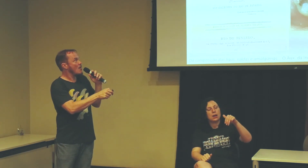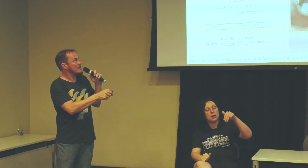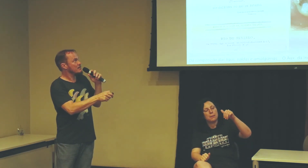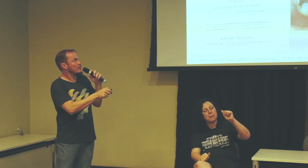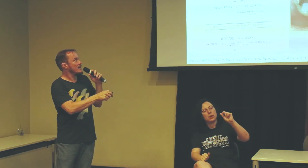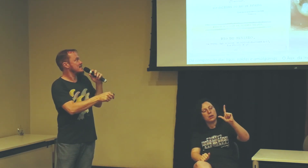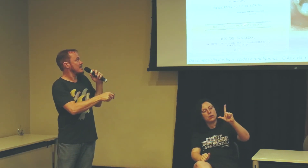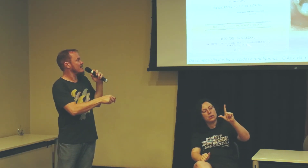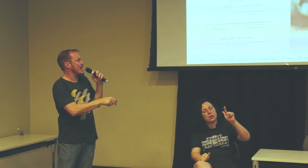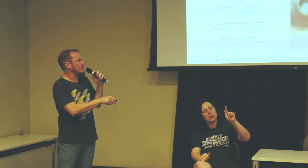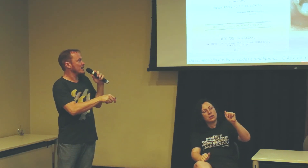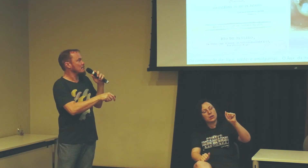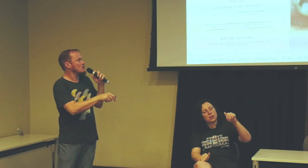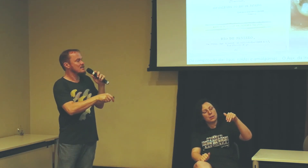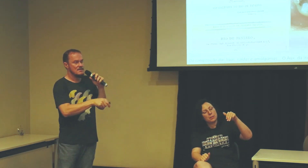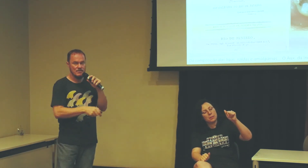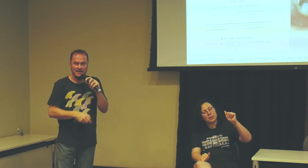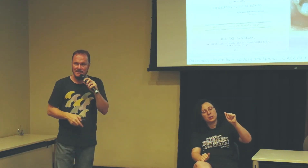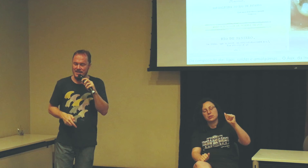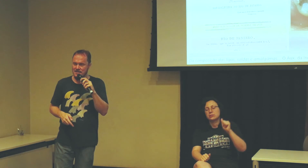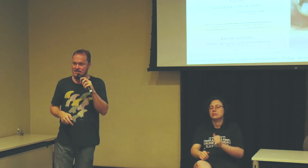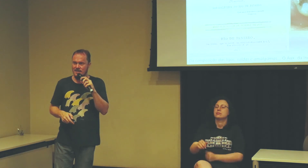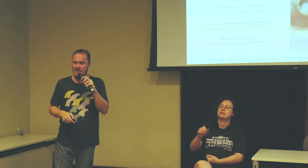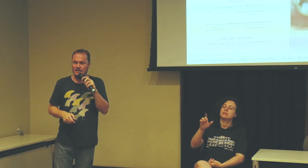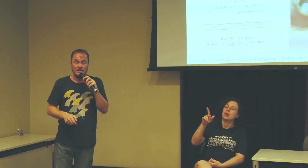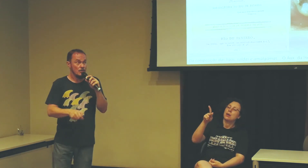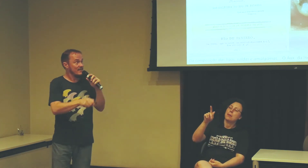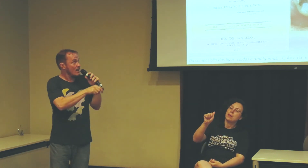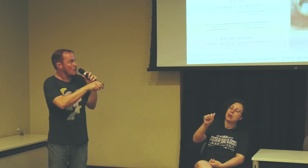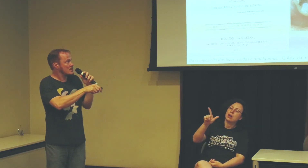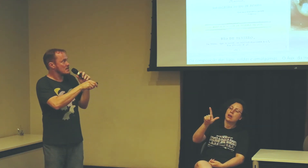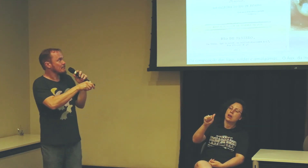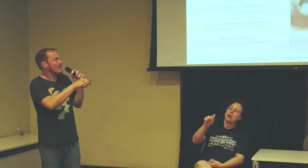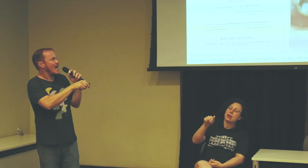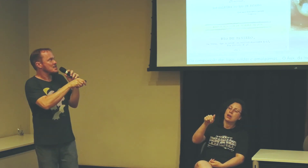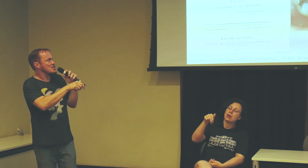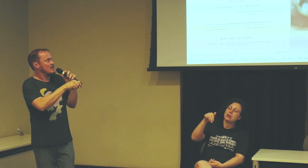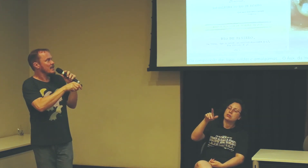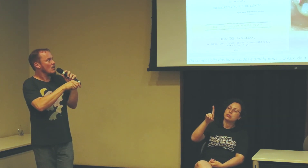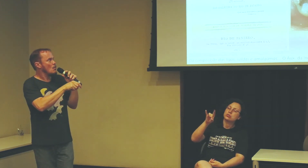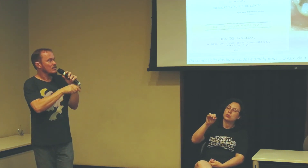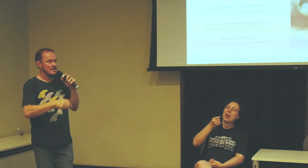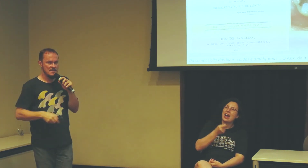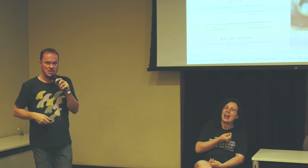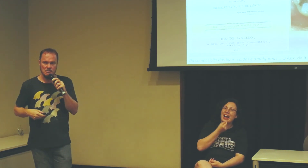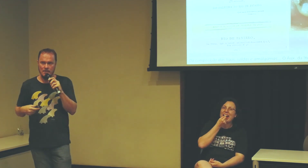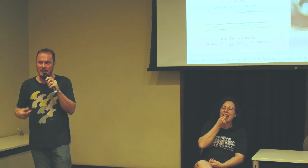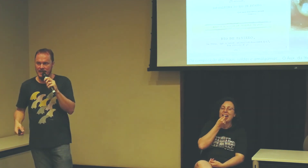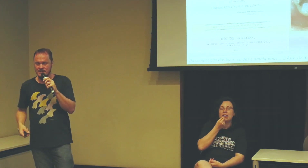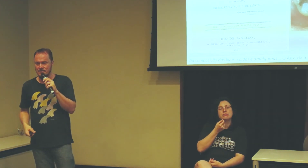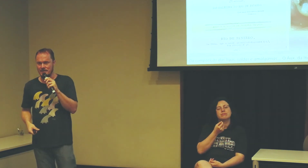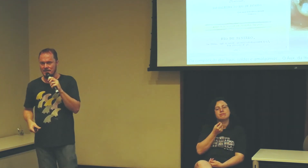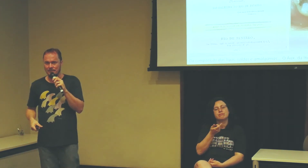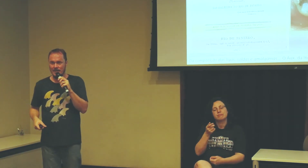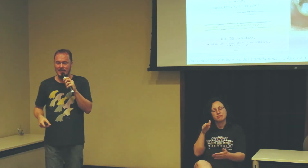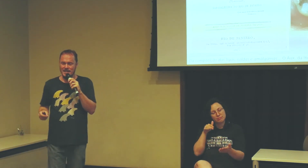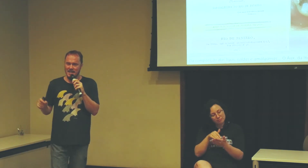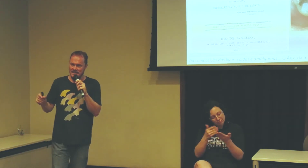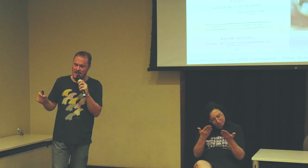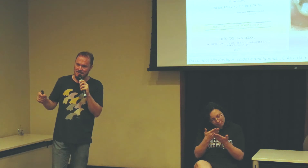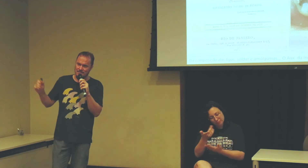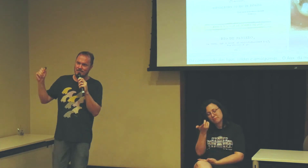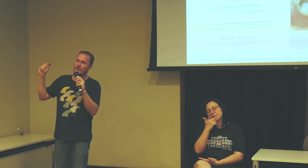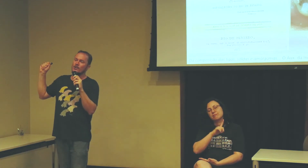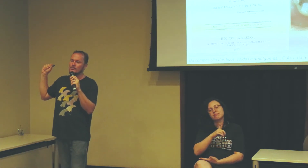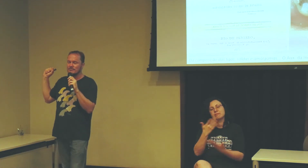mesma forma que foi receitado, né, em 1843. Então, até hoje, a gente ainda encontra esse tipo de aplicação aqui. E